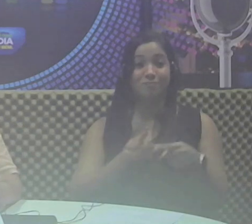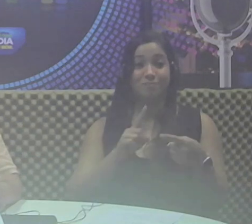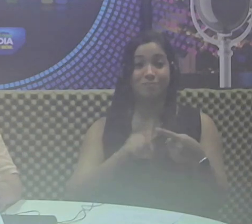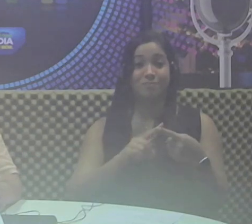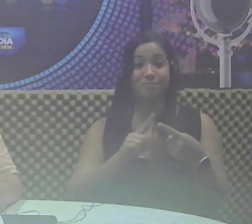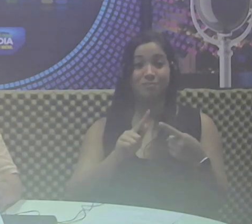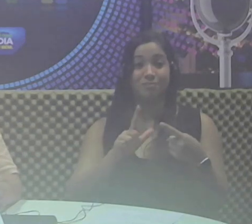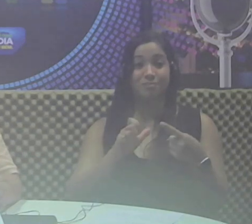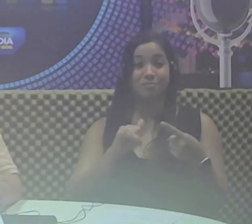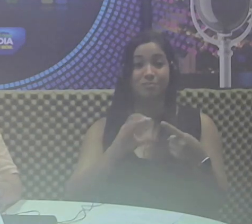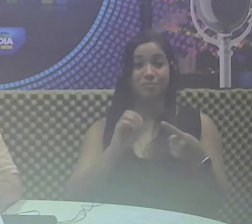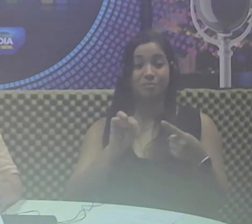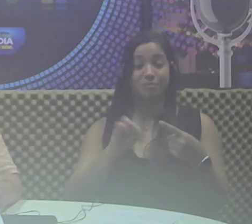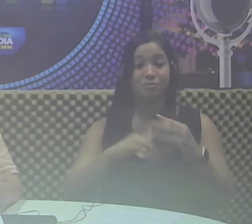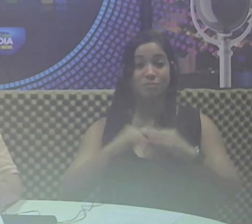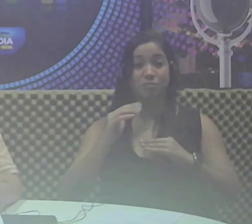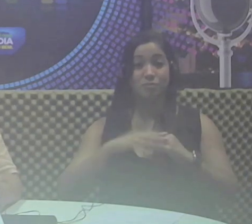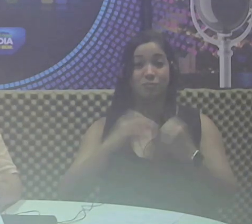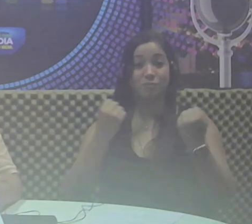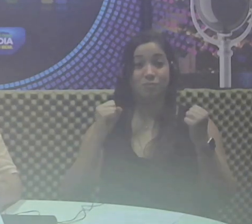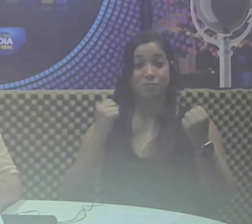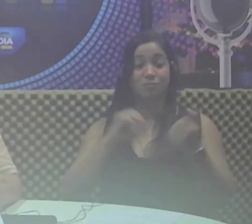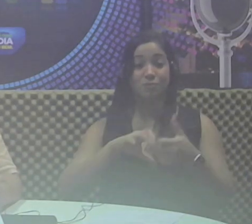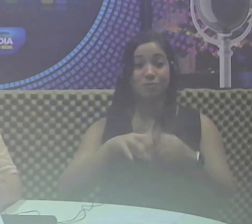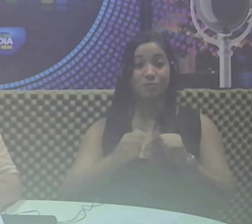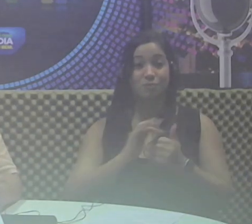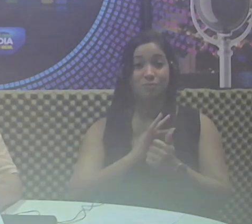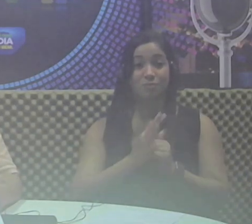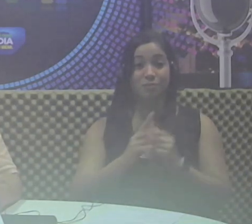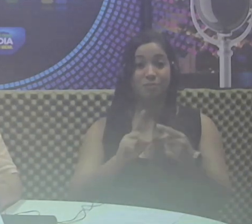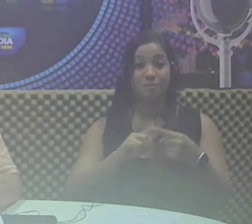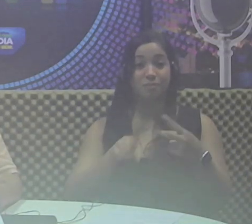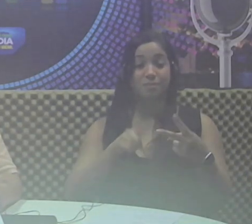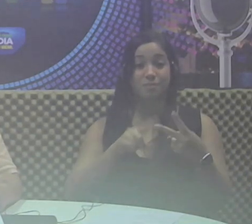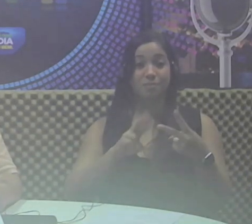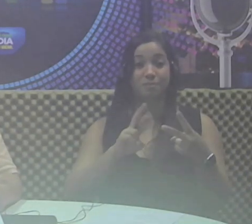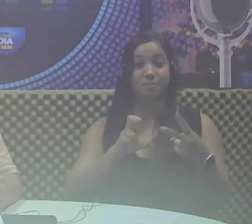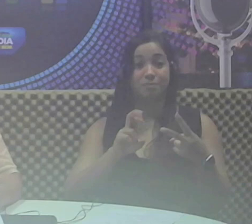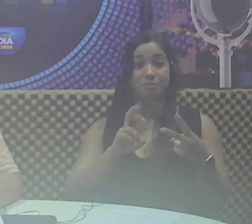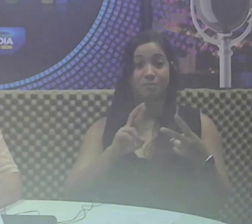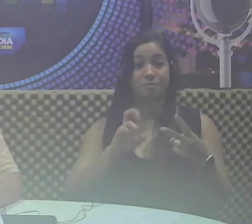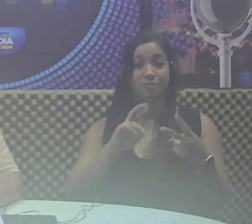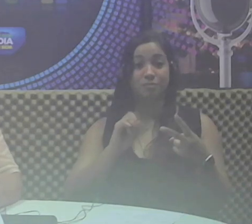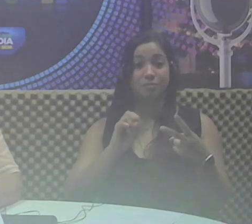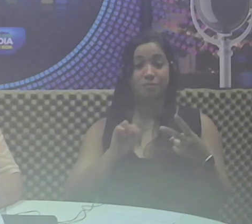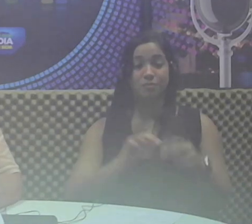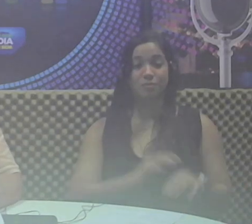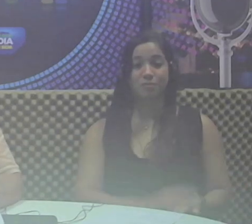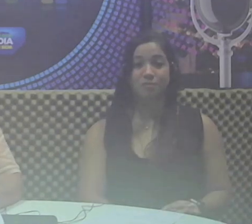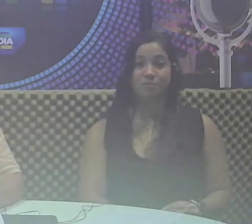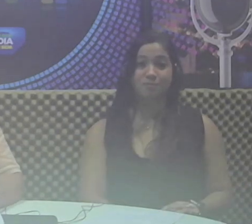Gleison Alves, profissional de educação física da Futel, e Heverson Silva.